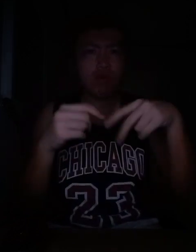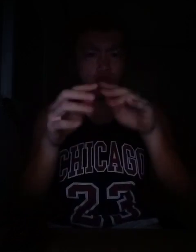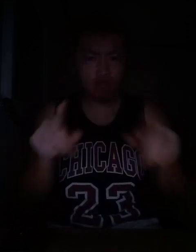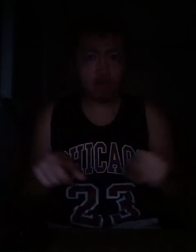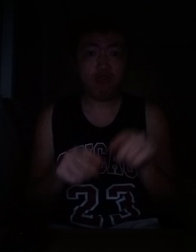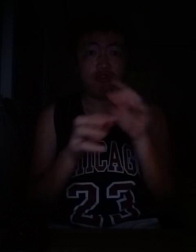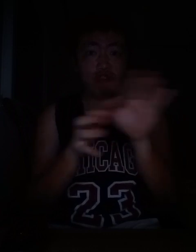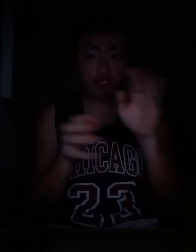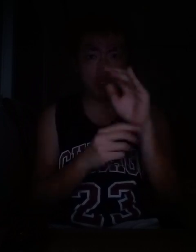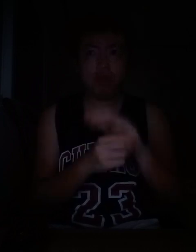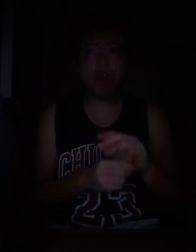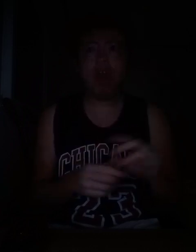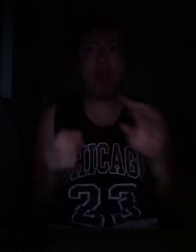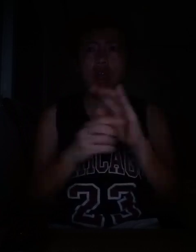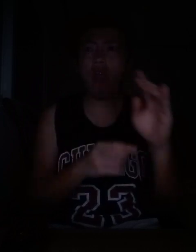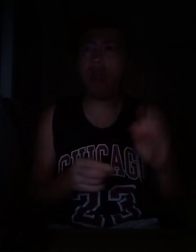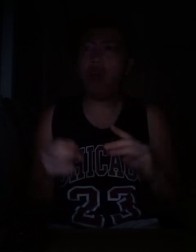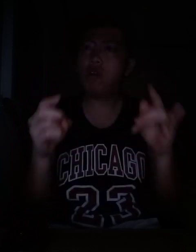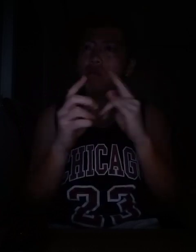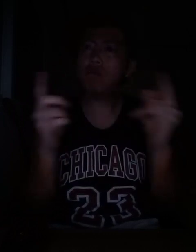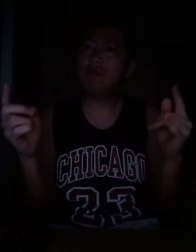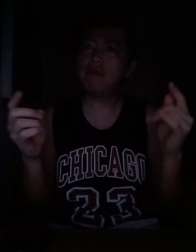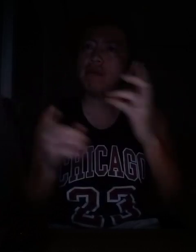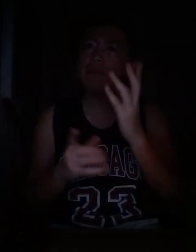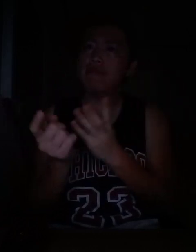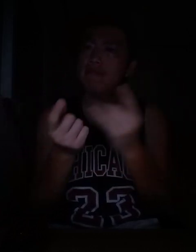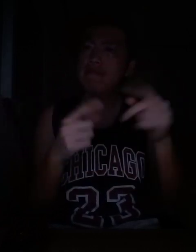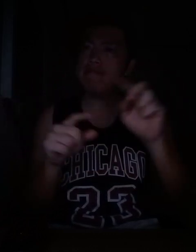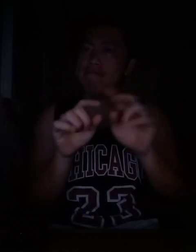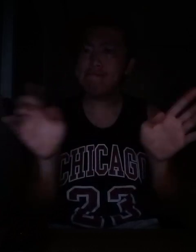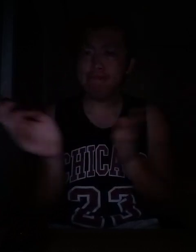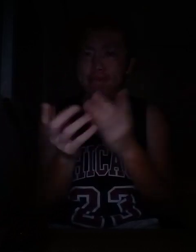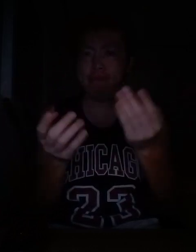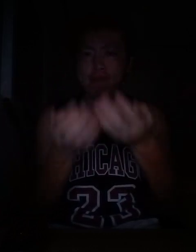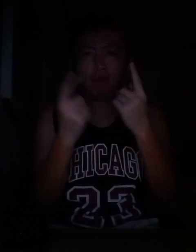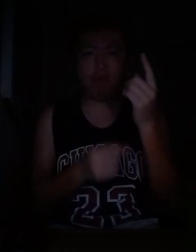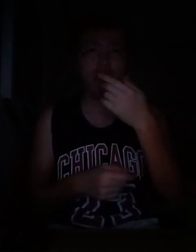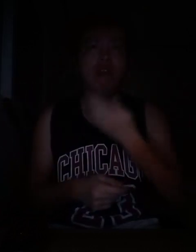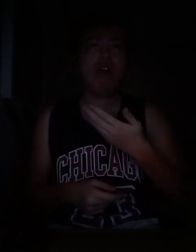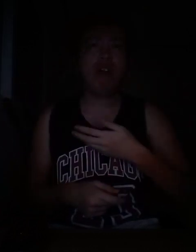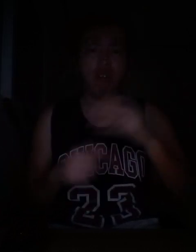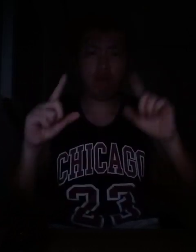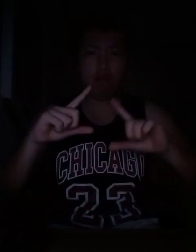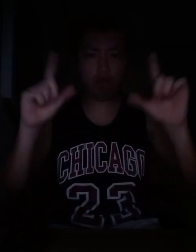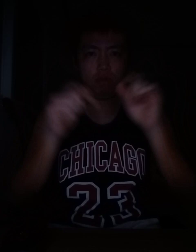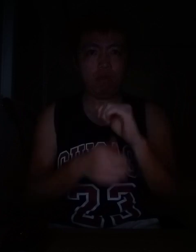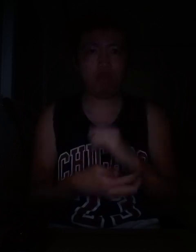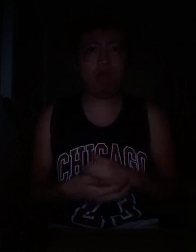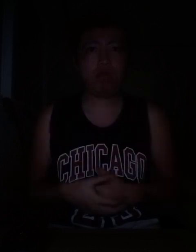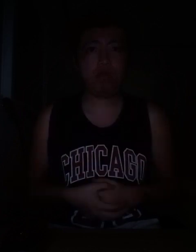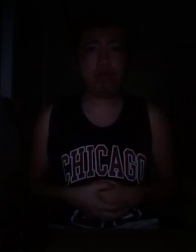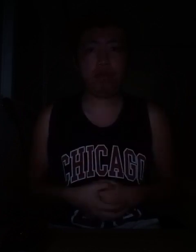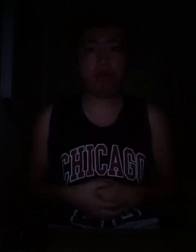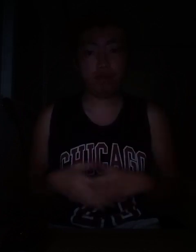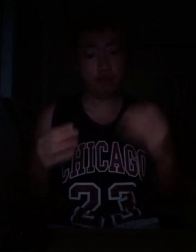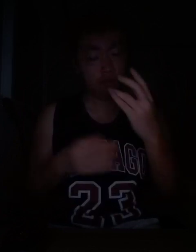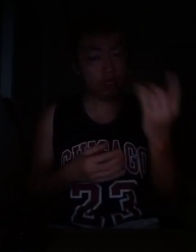살 때마다 다른 지방에 넘는 추가 배송비를 내야 해서 불만이 높았는데요. 그런데 다음 달 한 달 동안